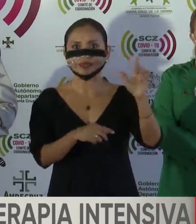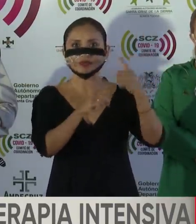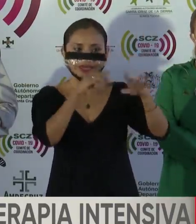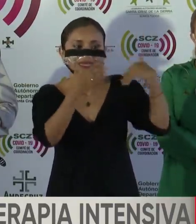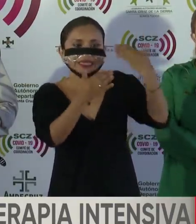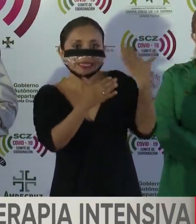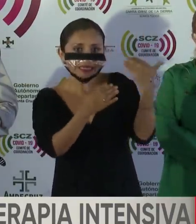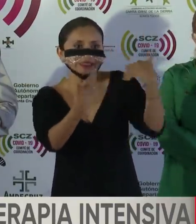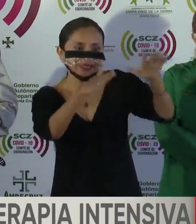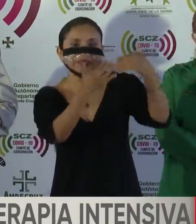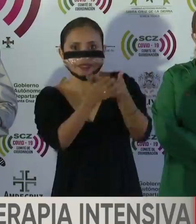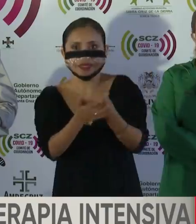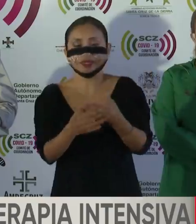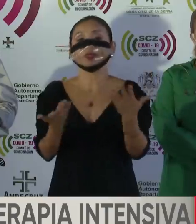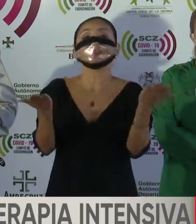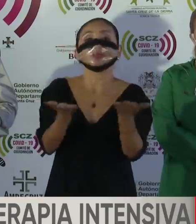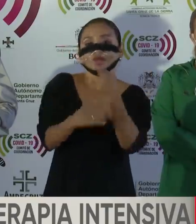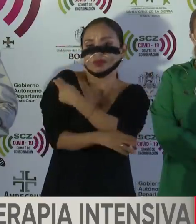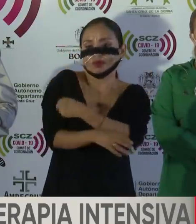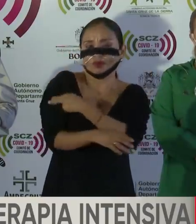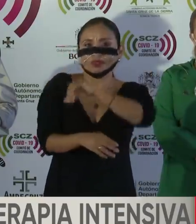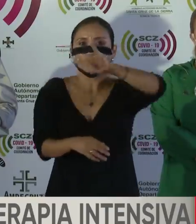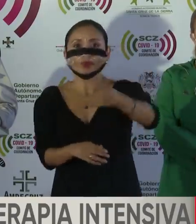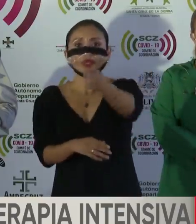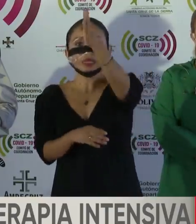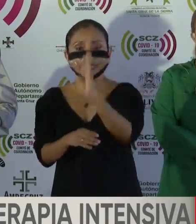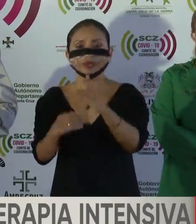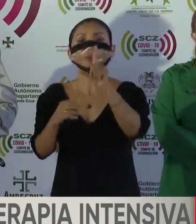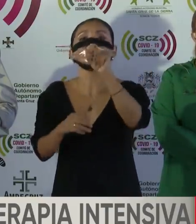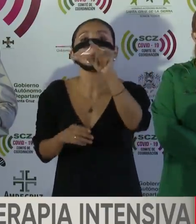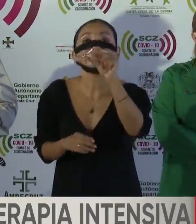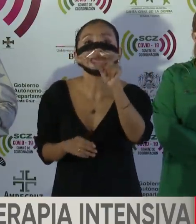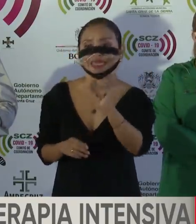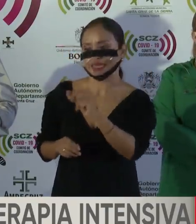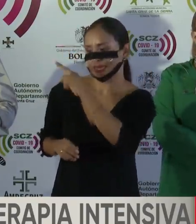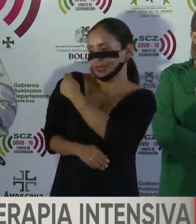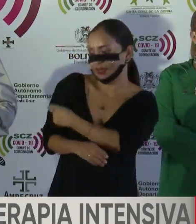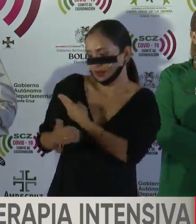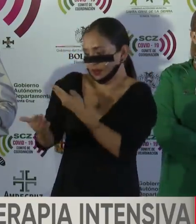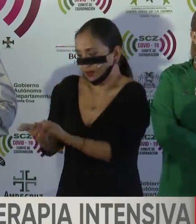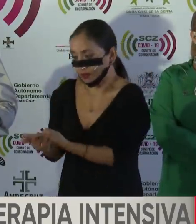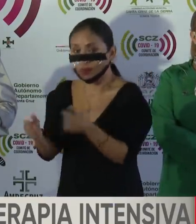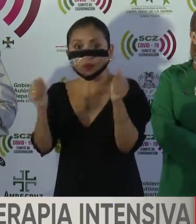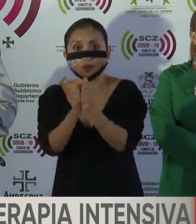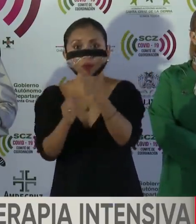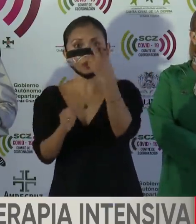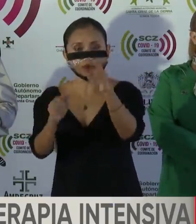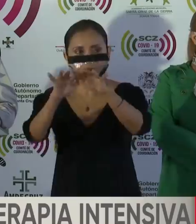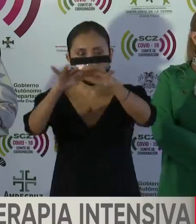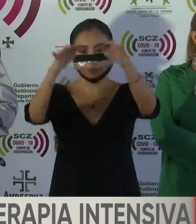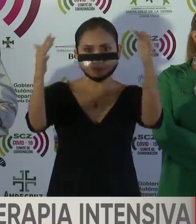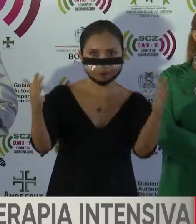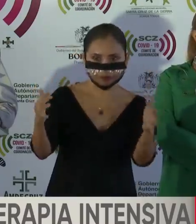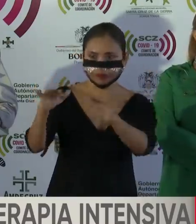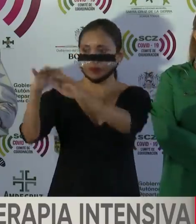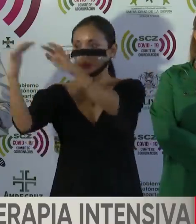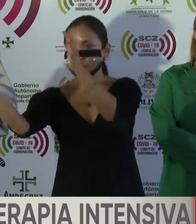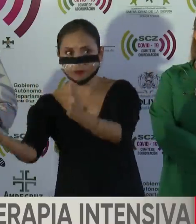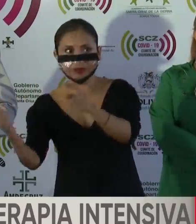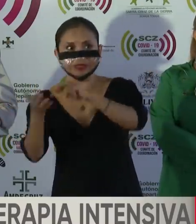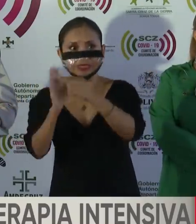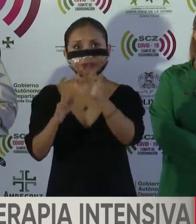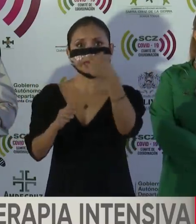de Dios instalaremos 20 unidades de terapia intensiva y con los dos domos del hospital japonés que se incorporan